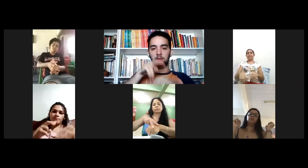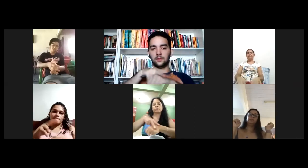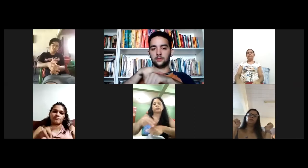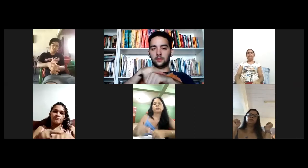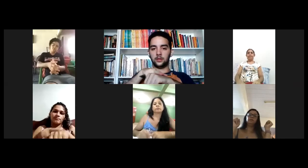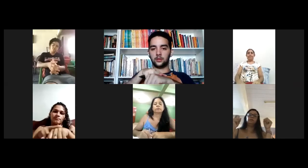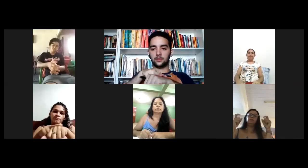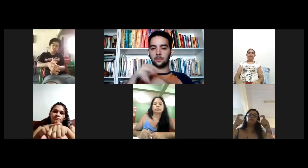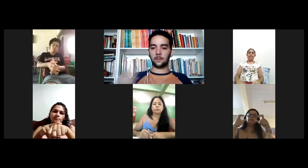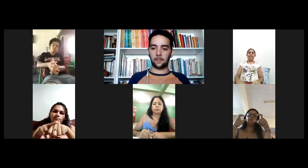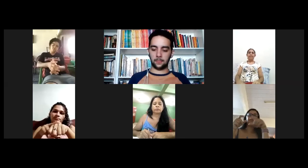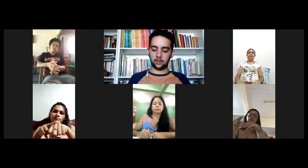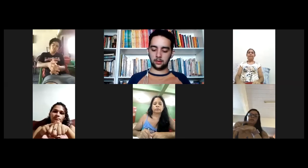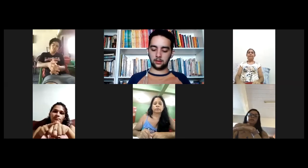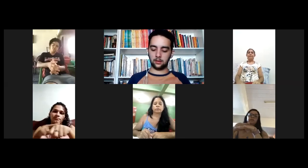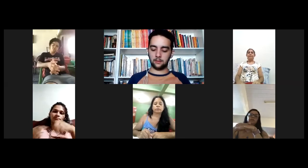E faz o verde.